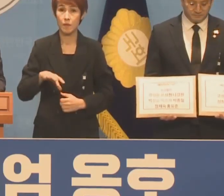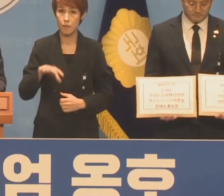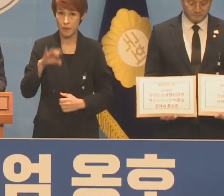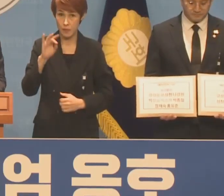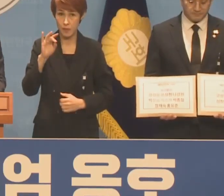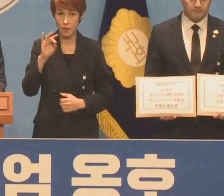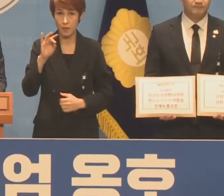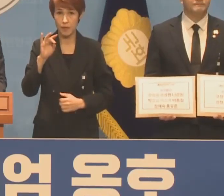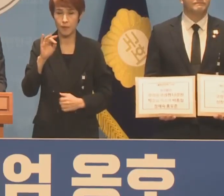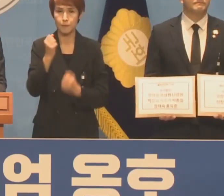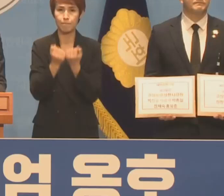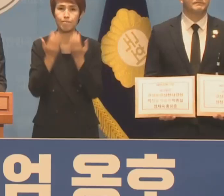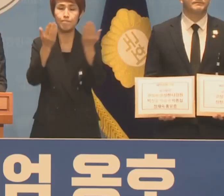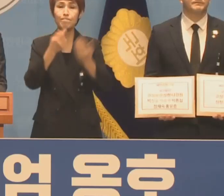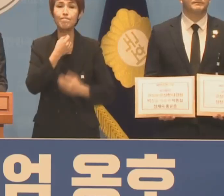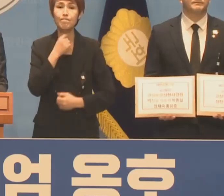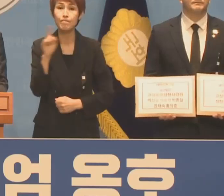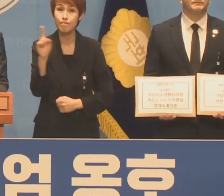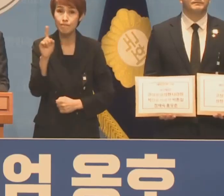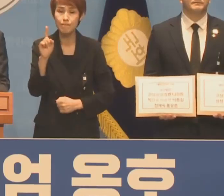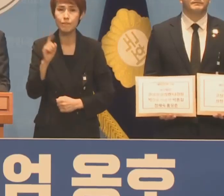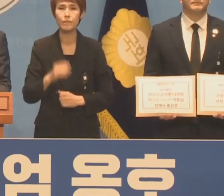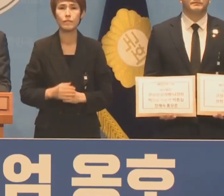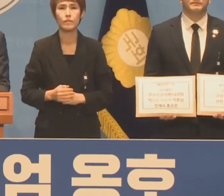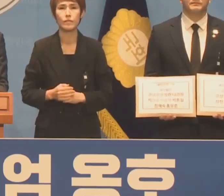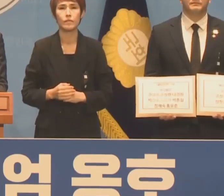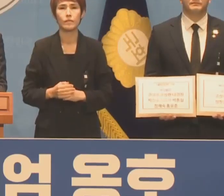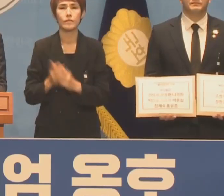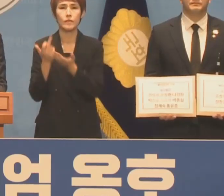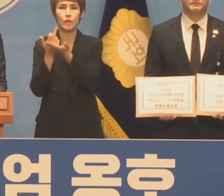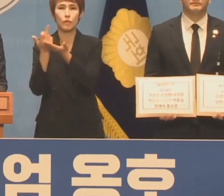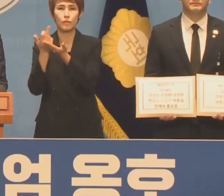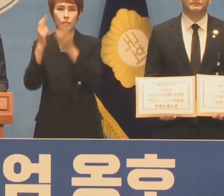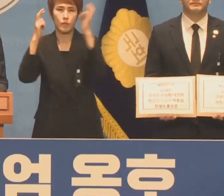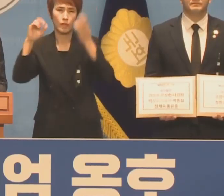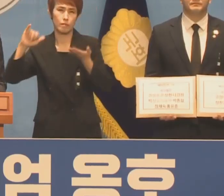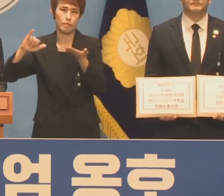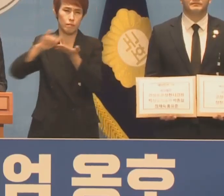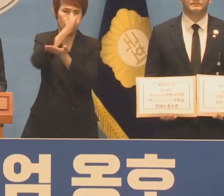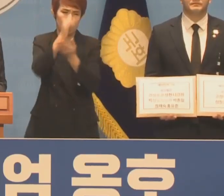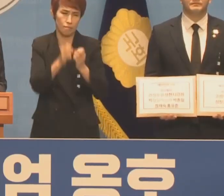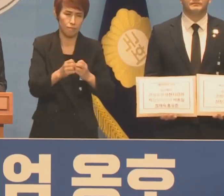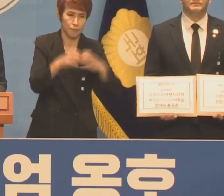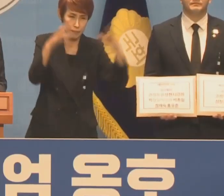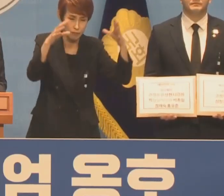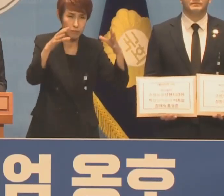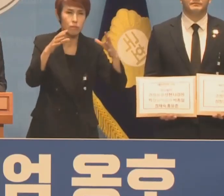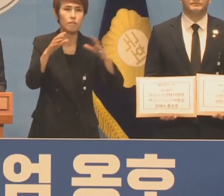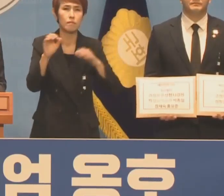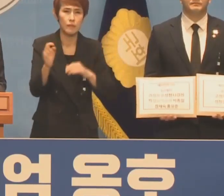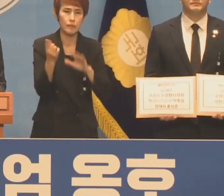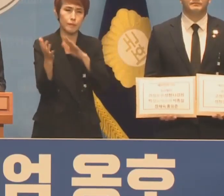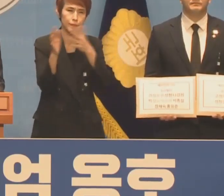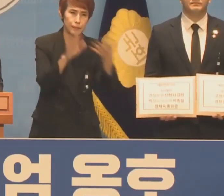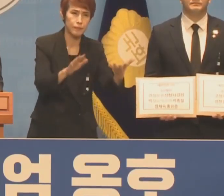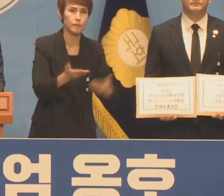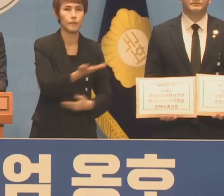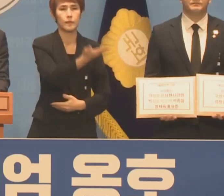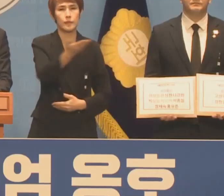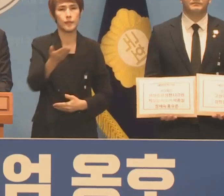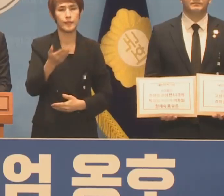우선 최근 여객기 참사 사고로 인해 희생된 모든 분들께 깊은 조의를